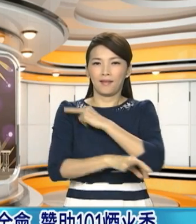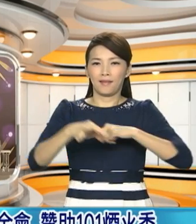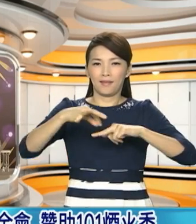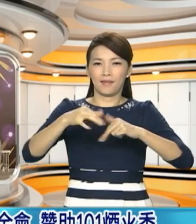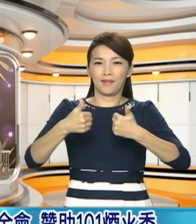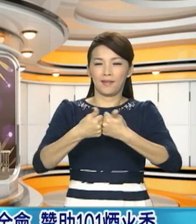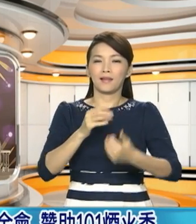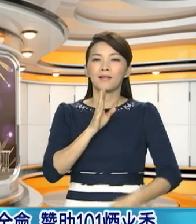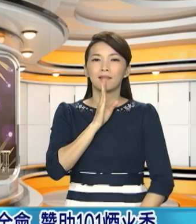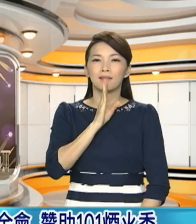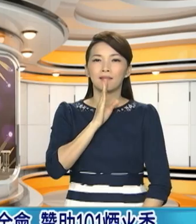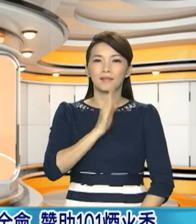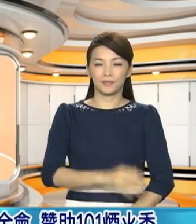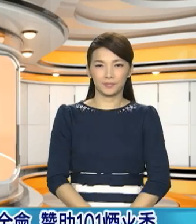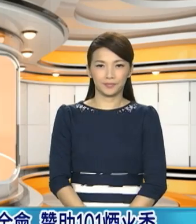助。